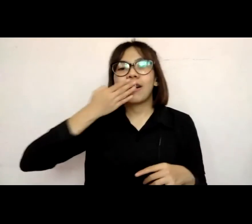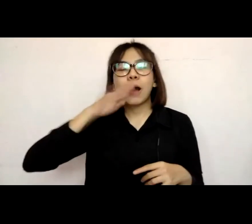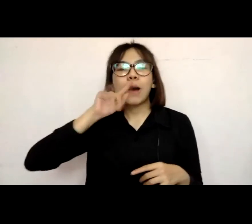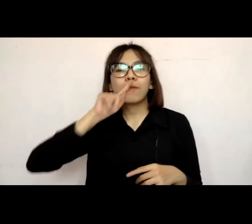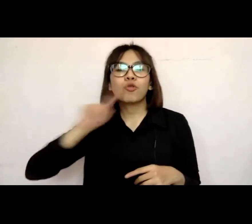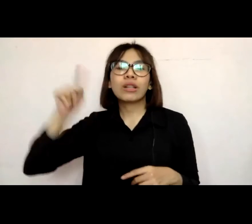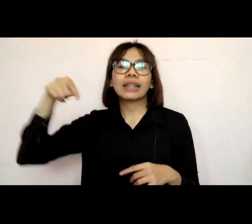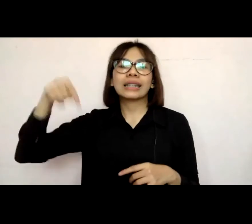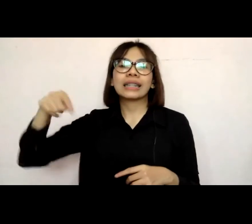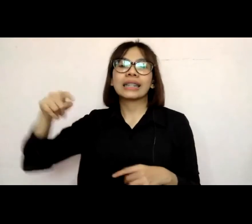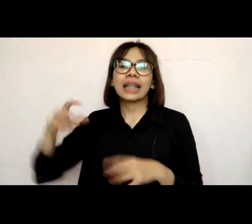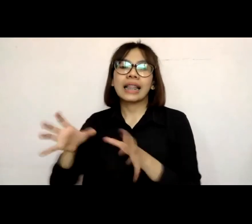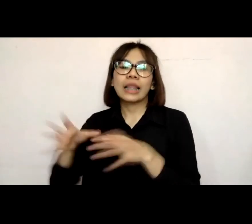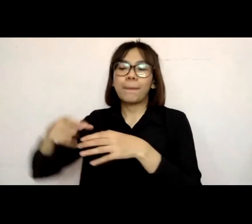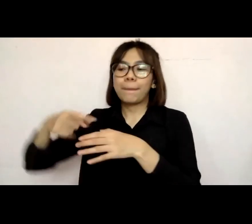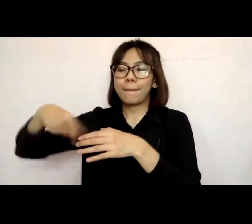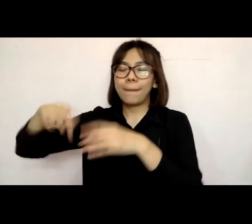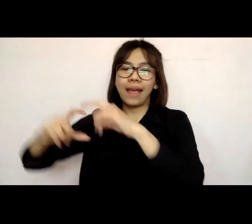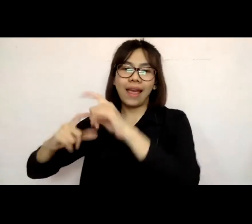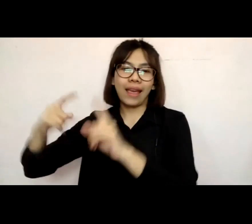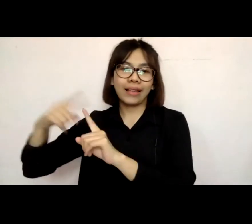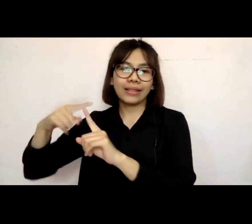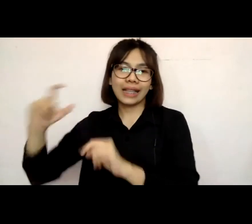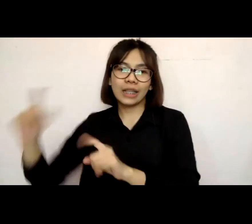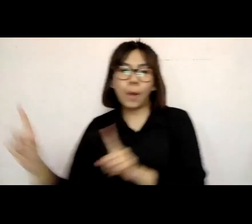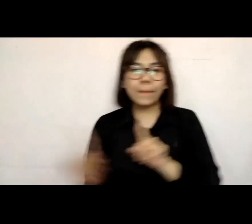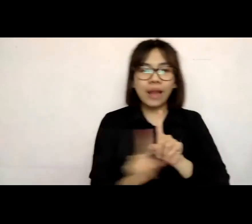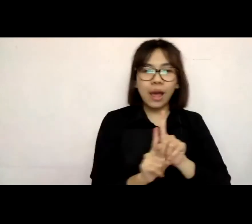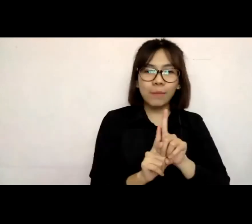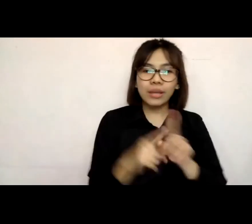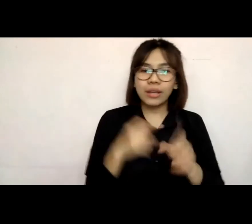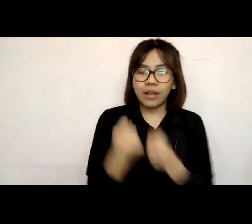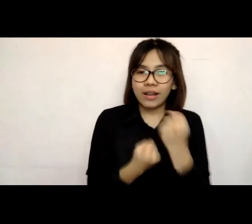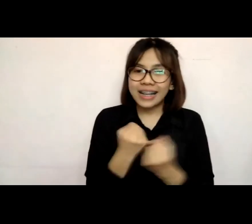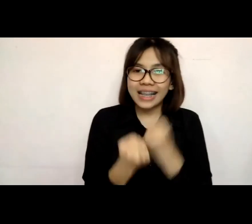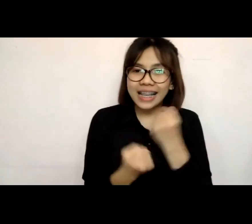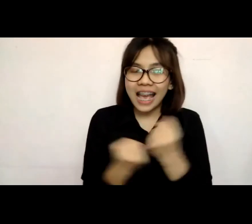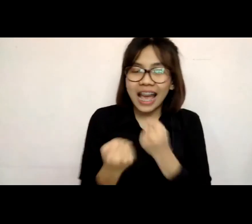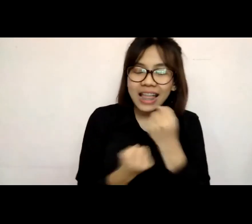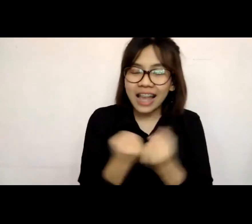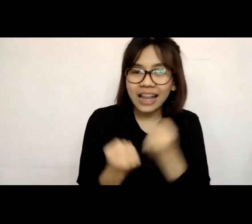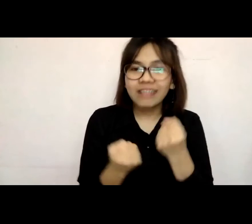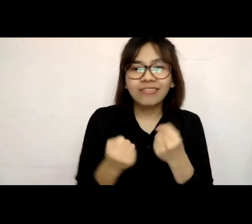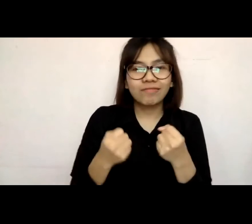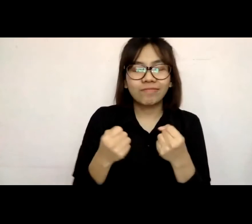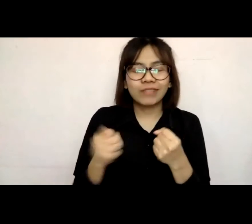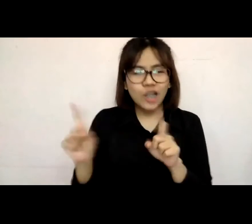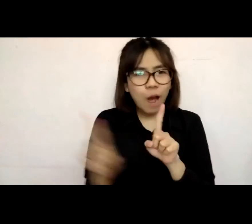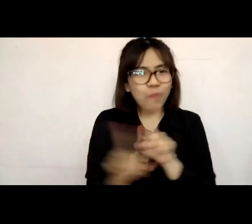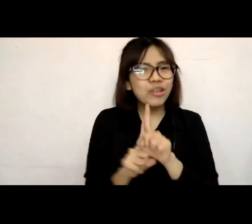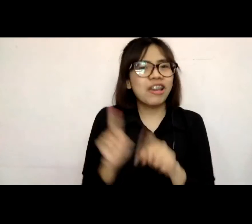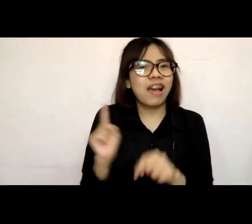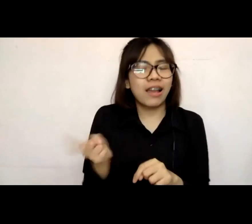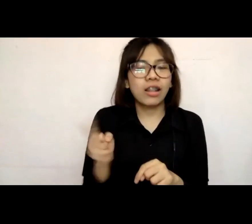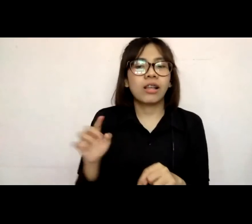sih memang semua sekolah responsif gender. Tapi nampaknya ini perlu sosialisasi yang